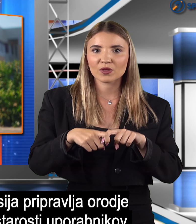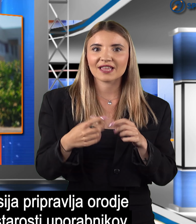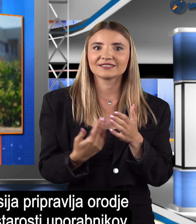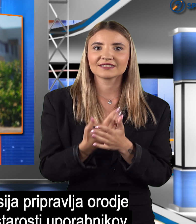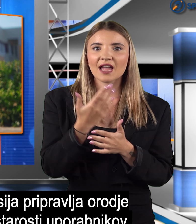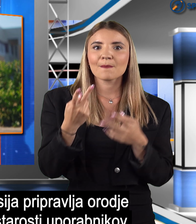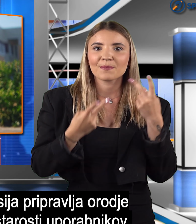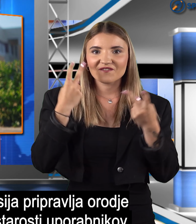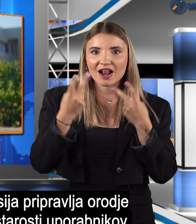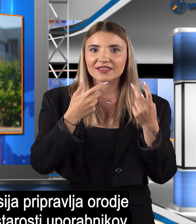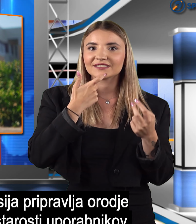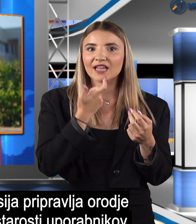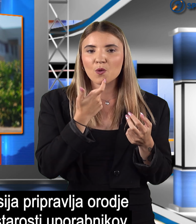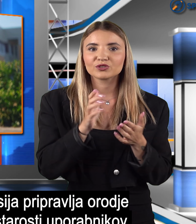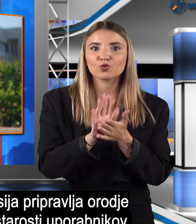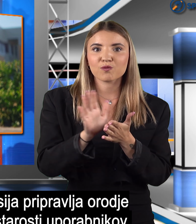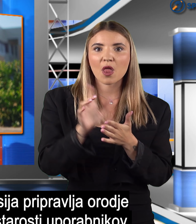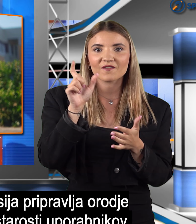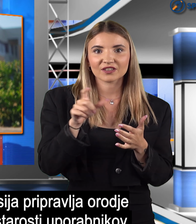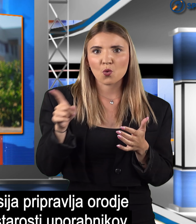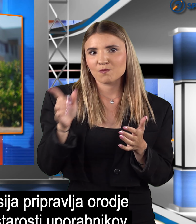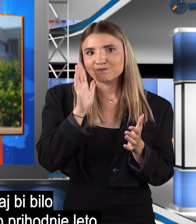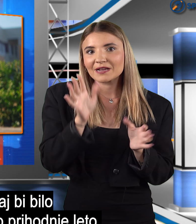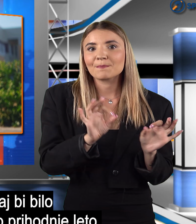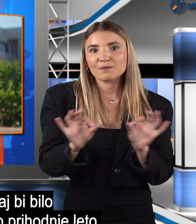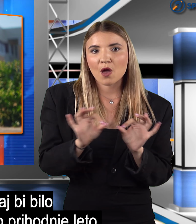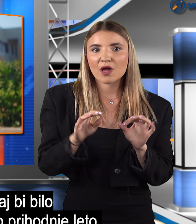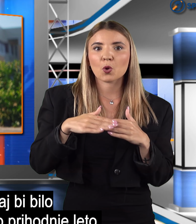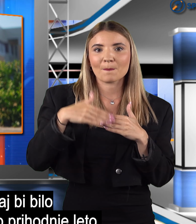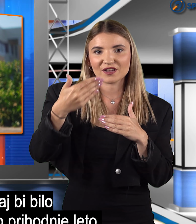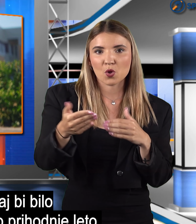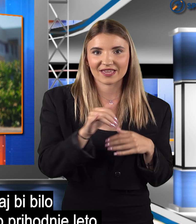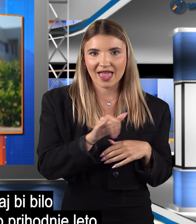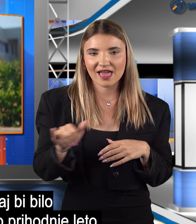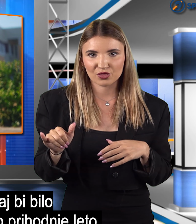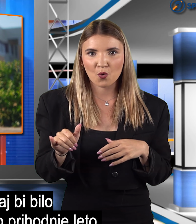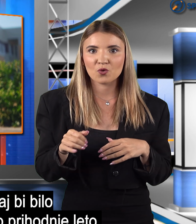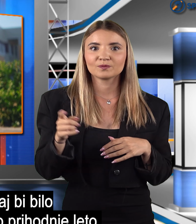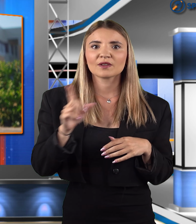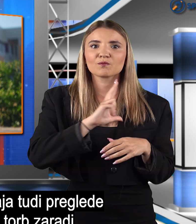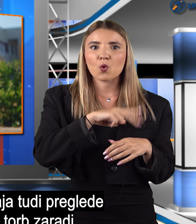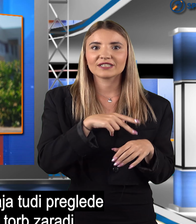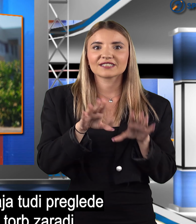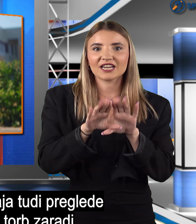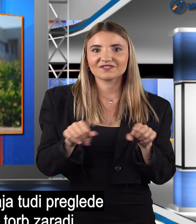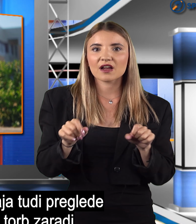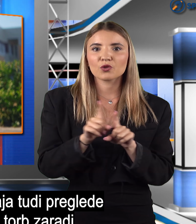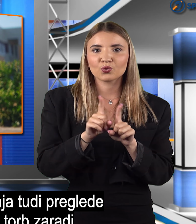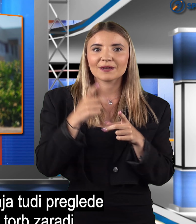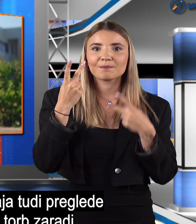orodje za preverjanje starosti uporabnikov, ki naj bi bilo pripravljeno prihodnje leto. Policija izvaja tudi